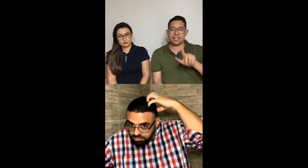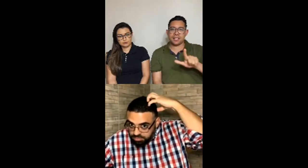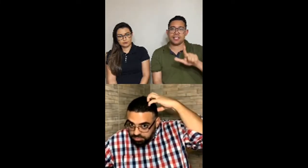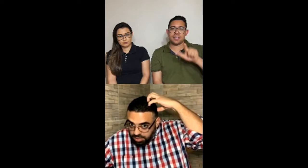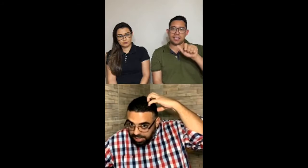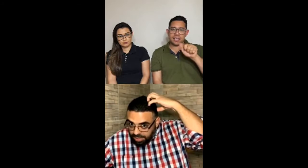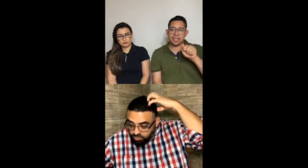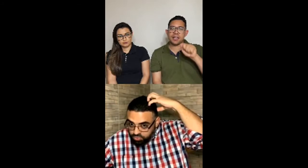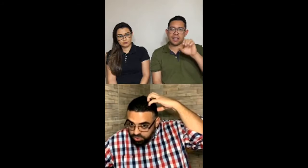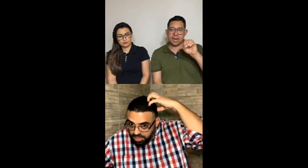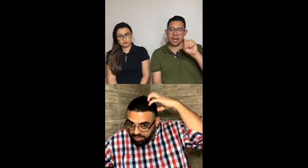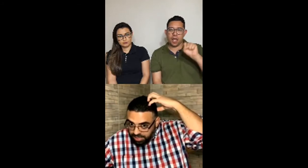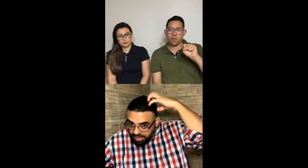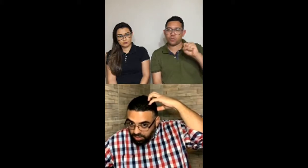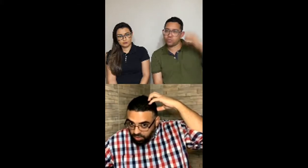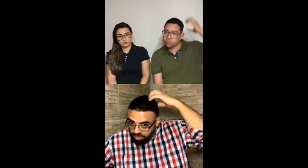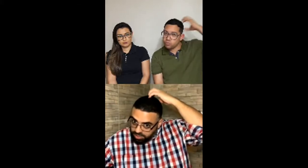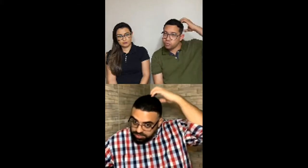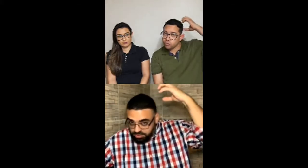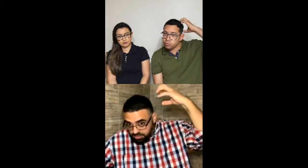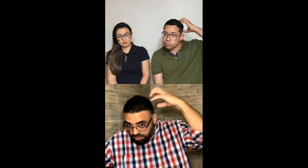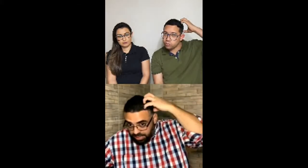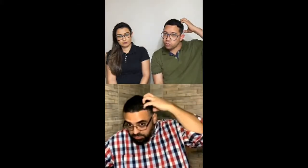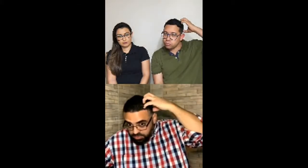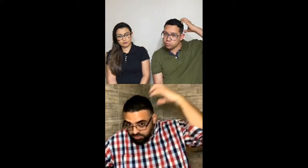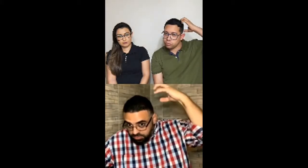para o Laos. Ó. O final do Laos é assim, ó.